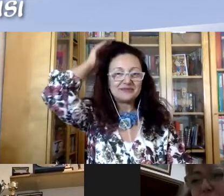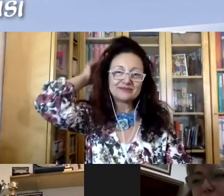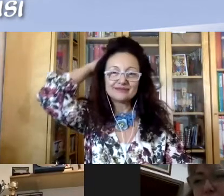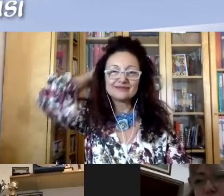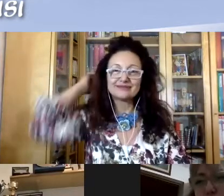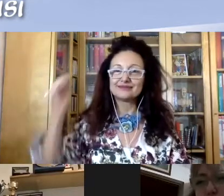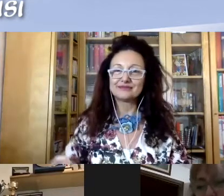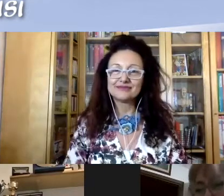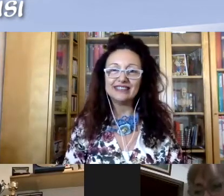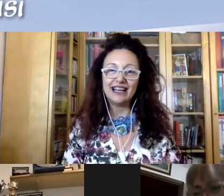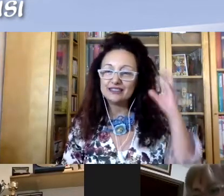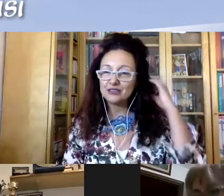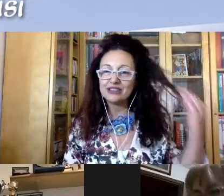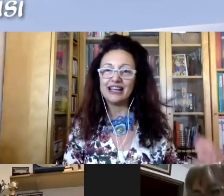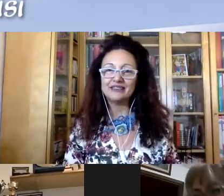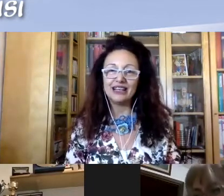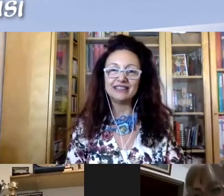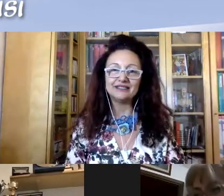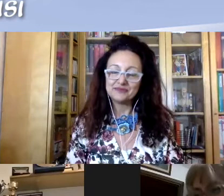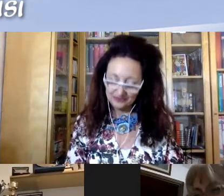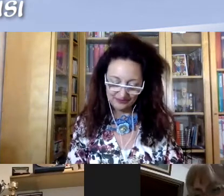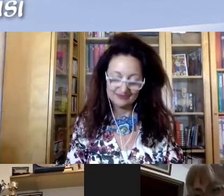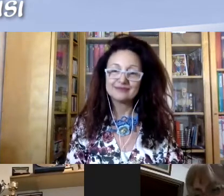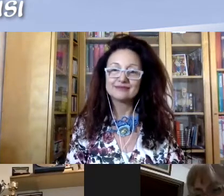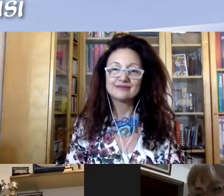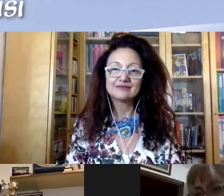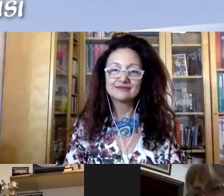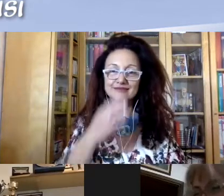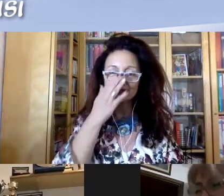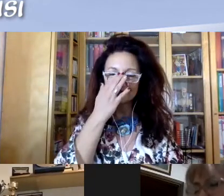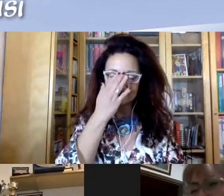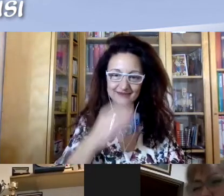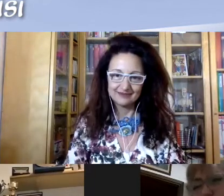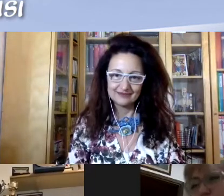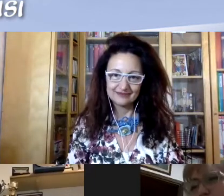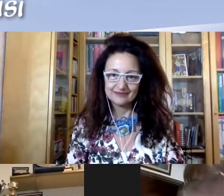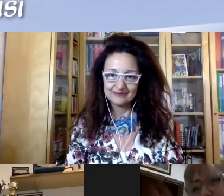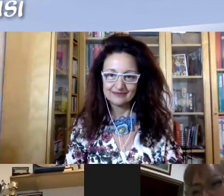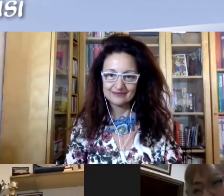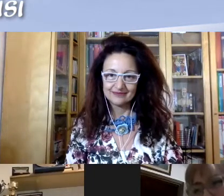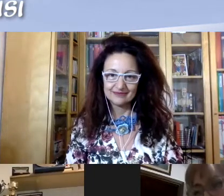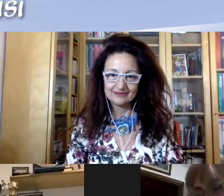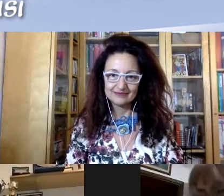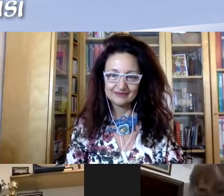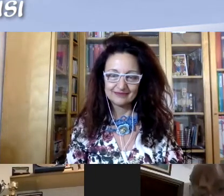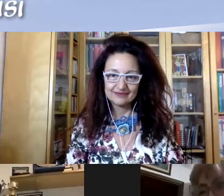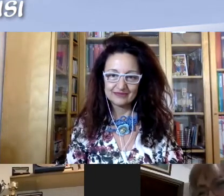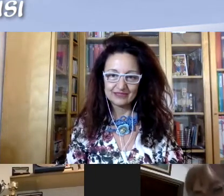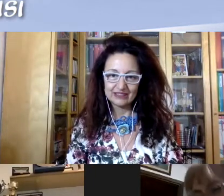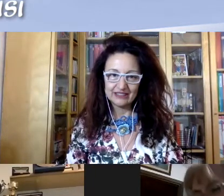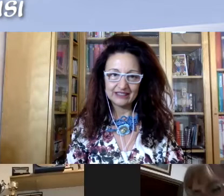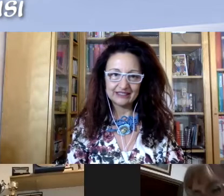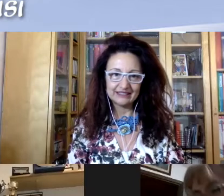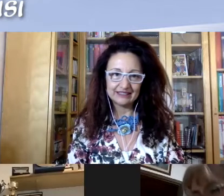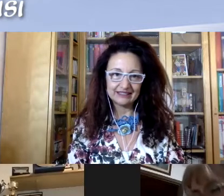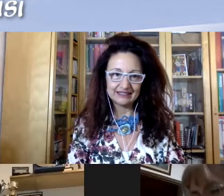deve rimanere in su. In alto, okay, vai. Esatto. E adesso facciamo altre pieghe